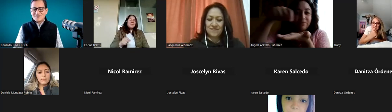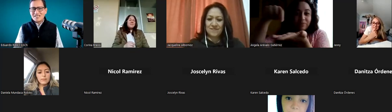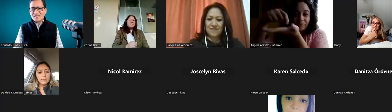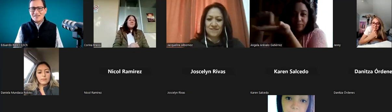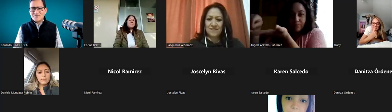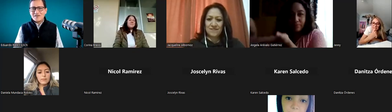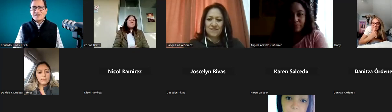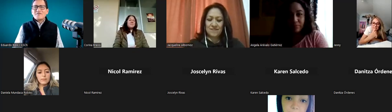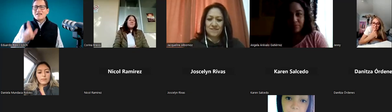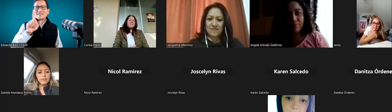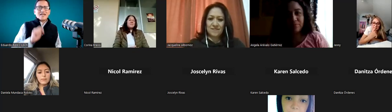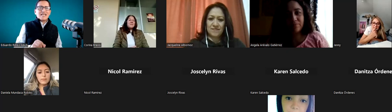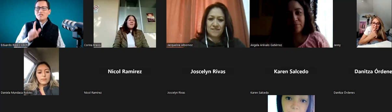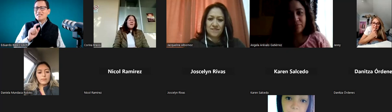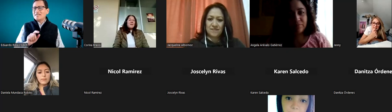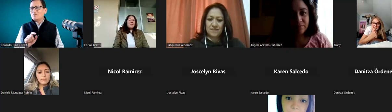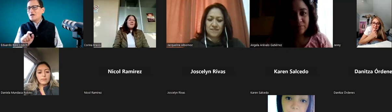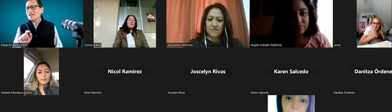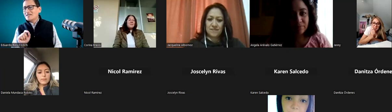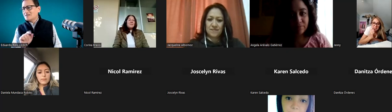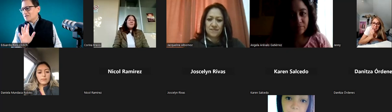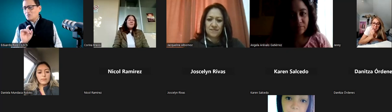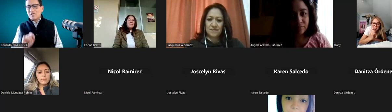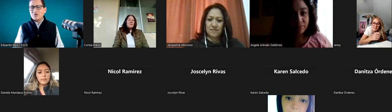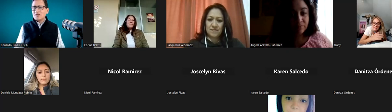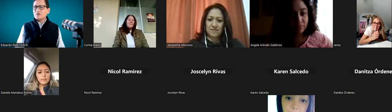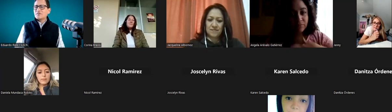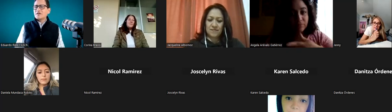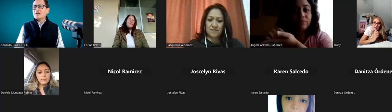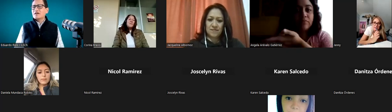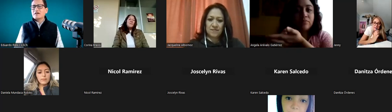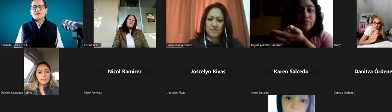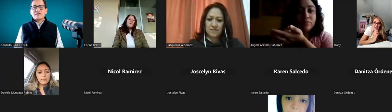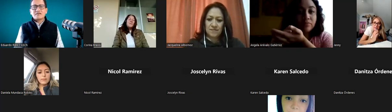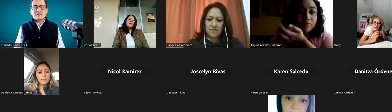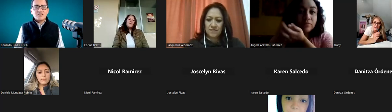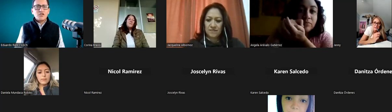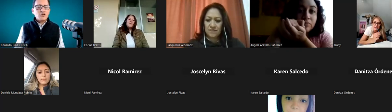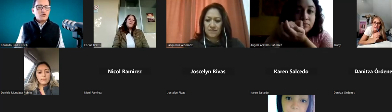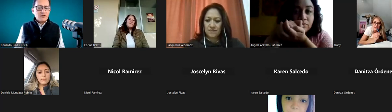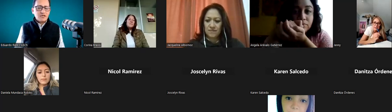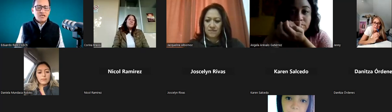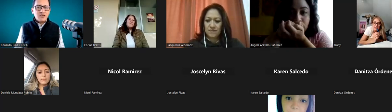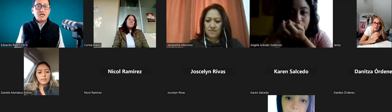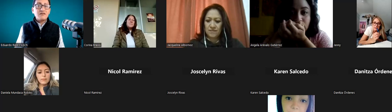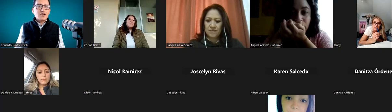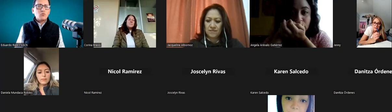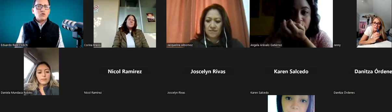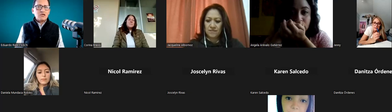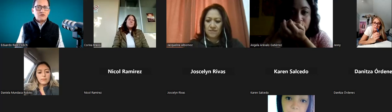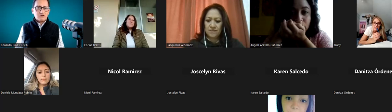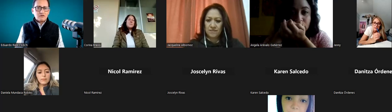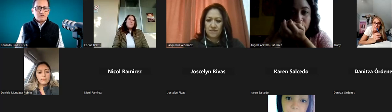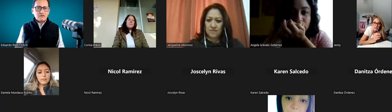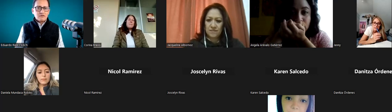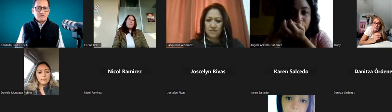mano. Sí, justamente. Fíjense, aquí hay un detalle, antes que nos quedan un par de minutitos. Si yo digo, escribe en el